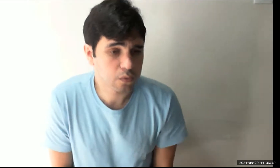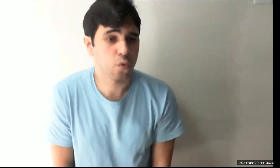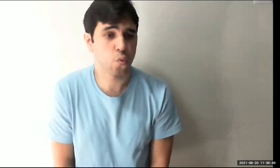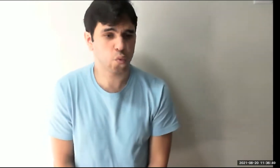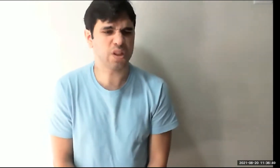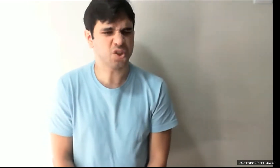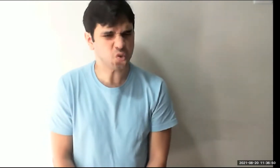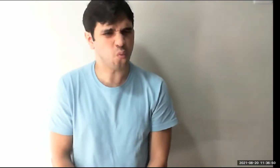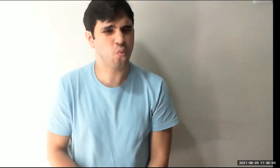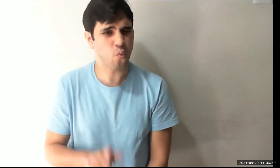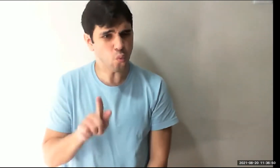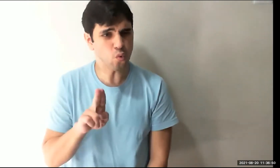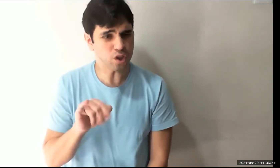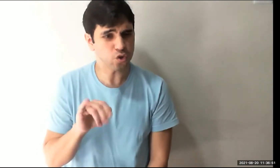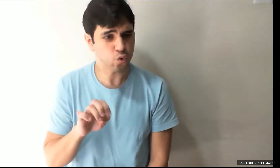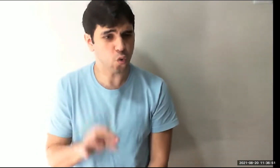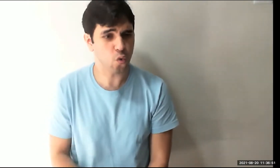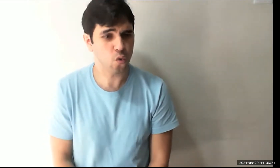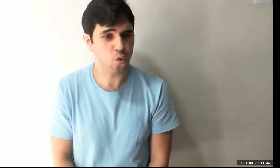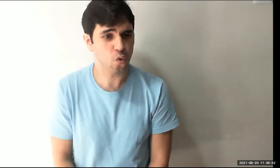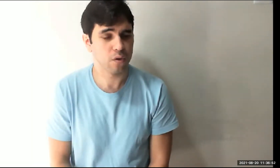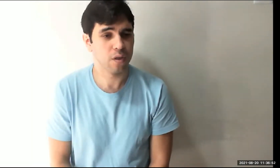como a gente conhece muito como gueto.